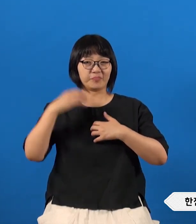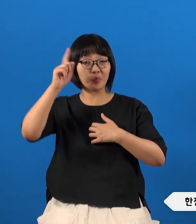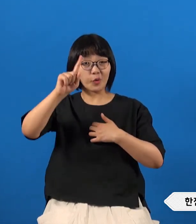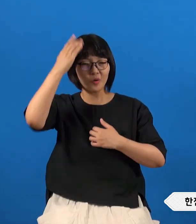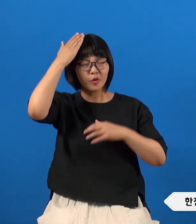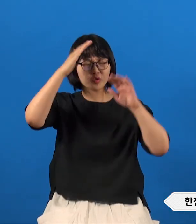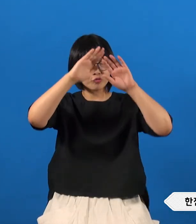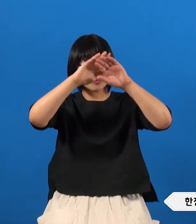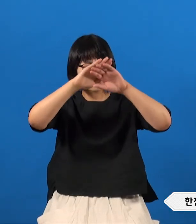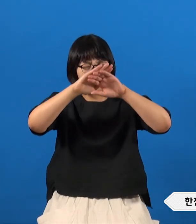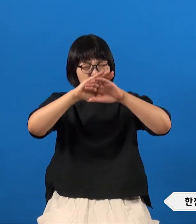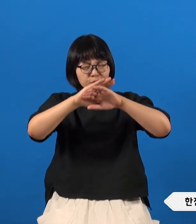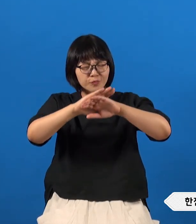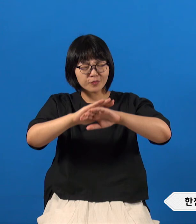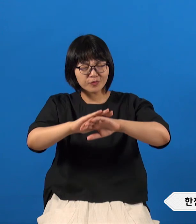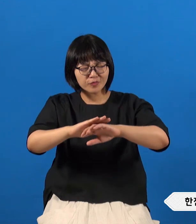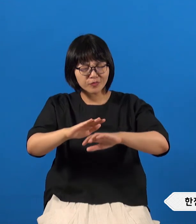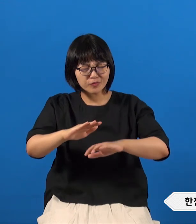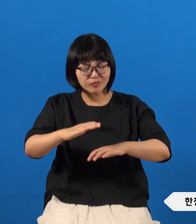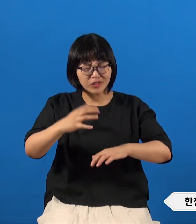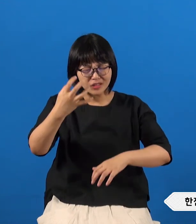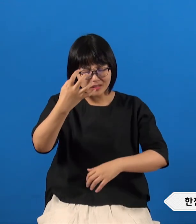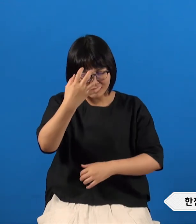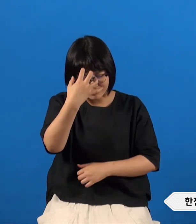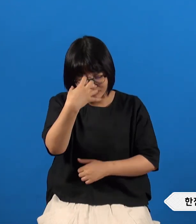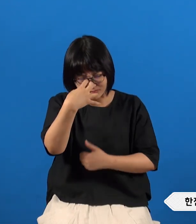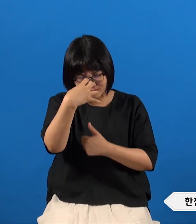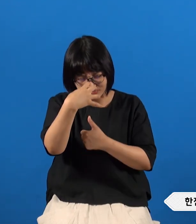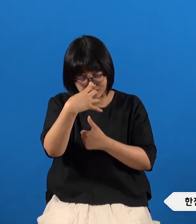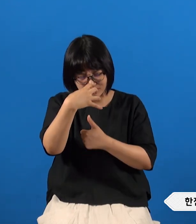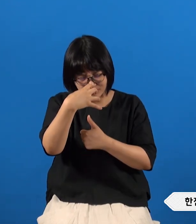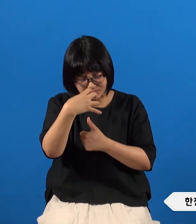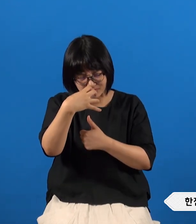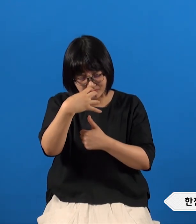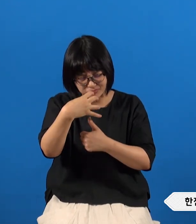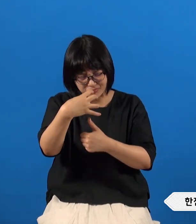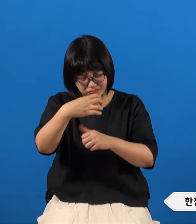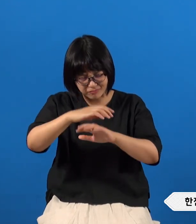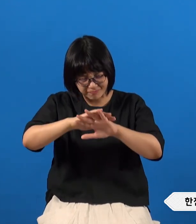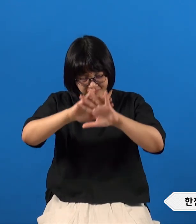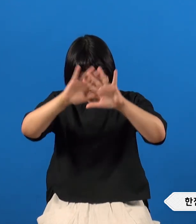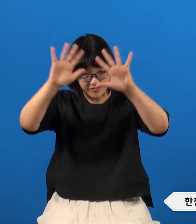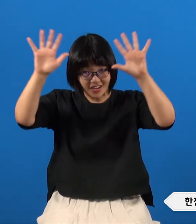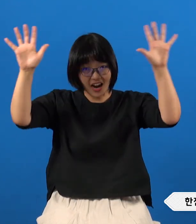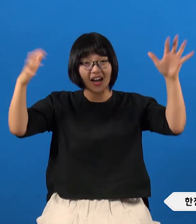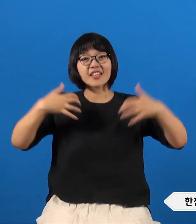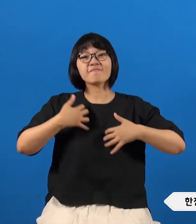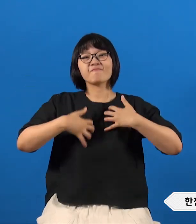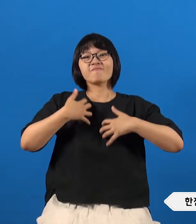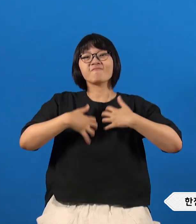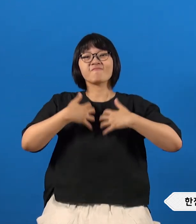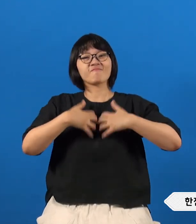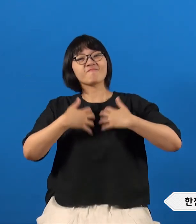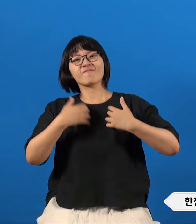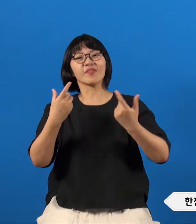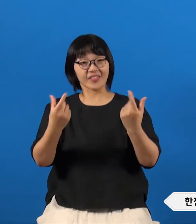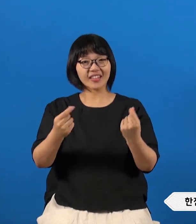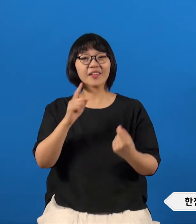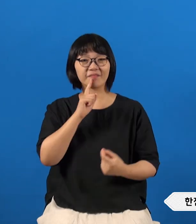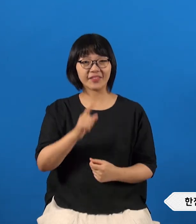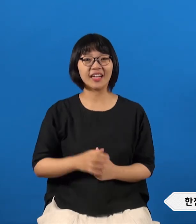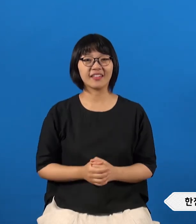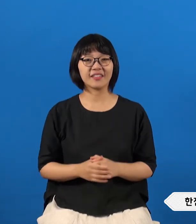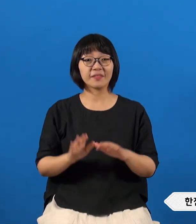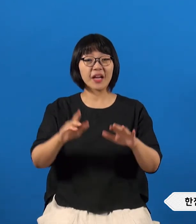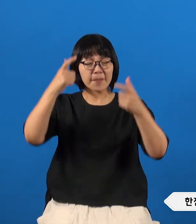터널을 뚫고 어디서부터 그렇게 오는지 기쁨이 샘물처럼 솟아나기를 시작합니다.